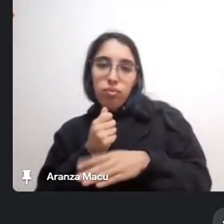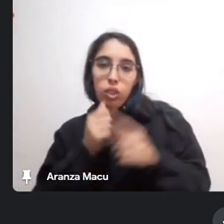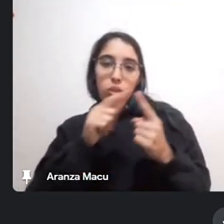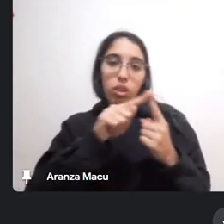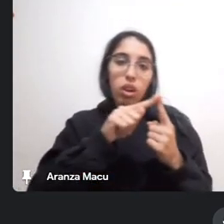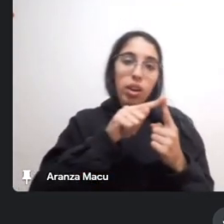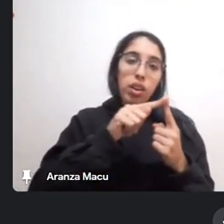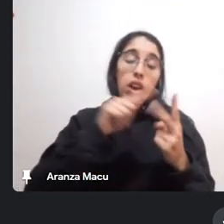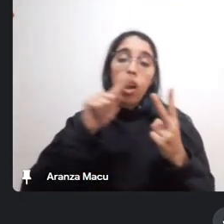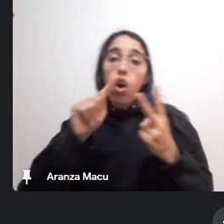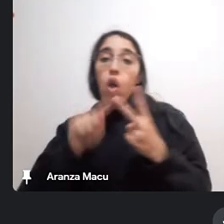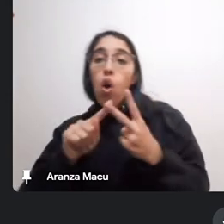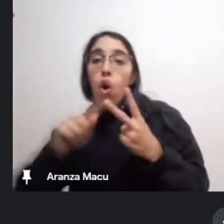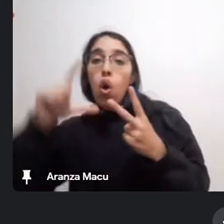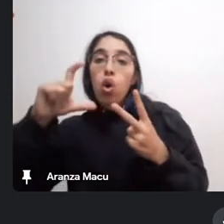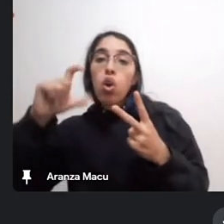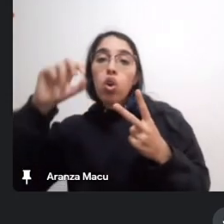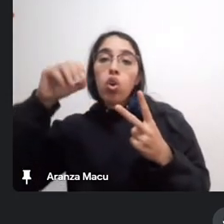parecido, ¿sí?